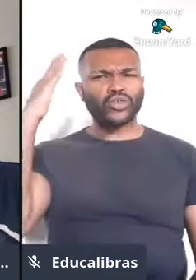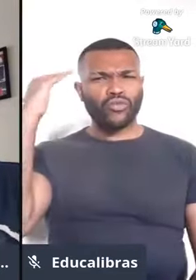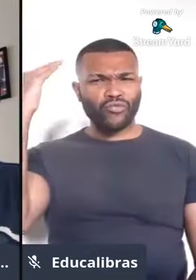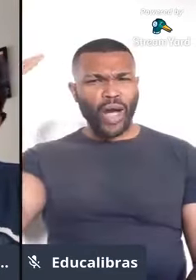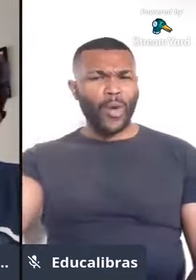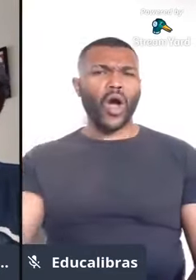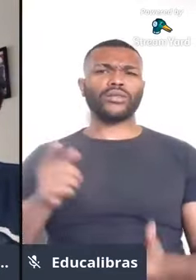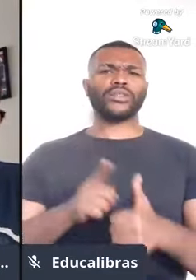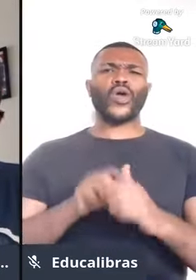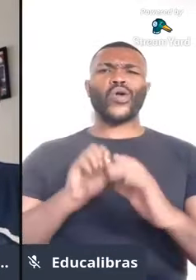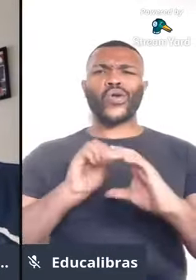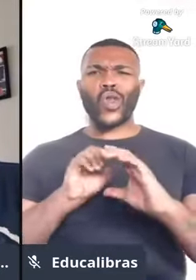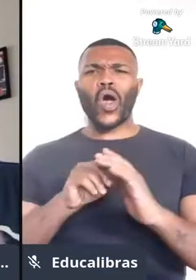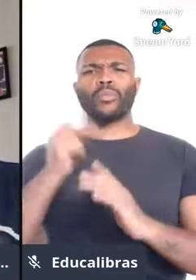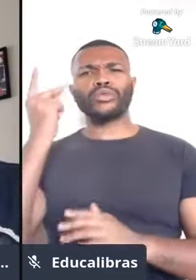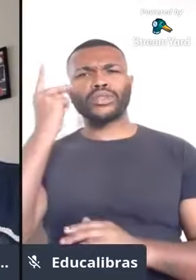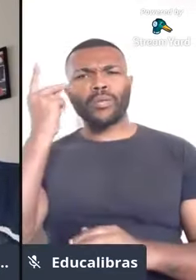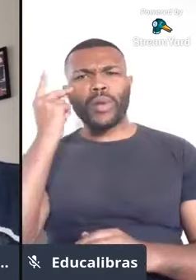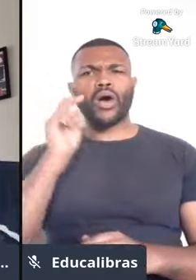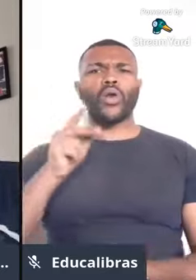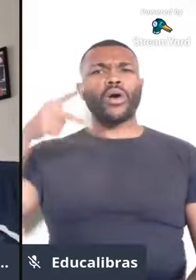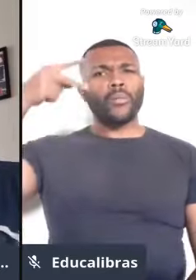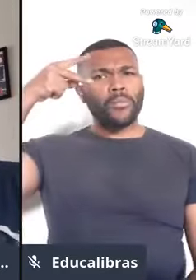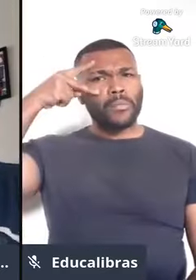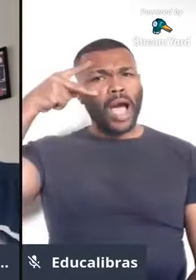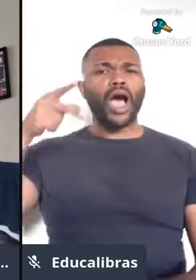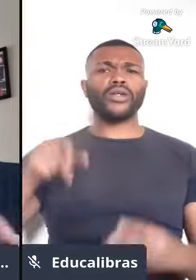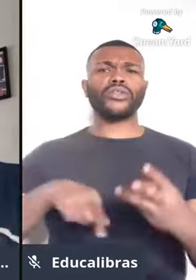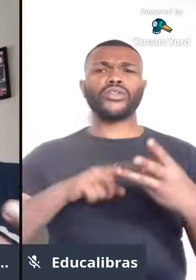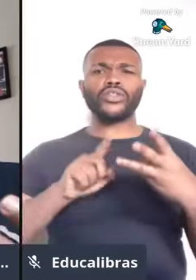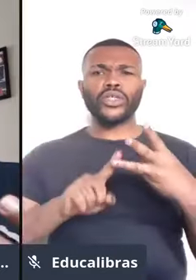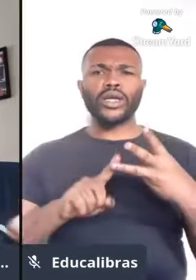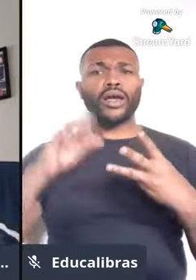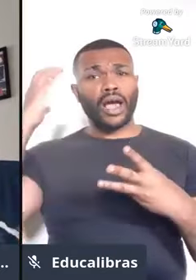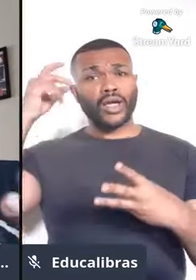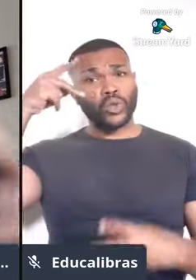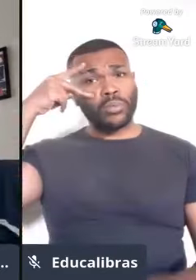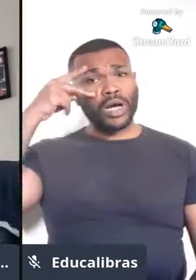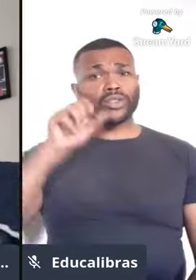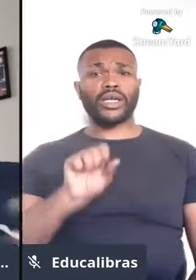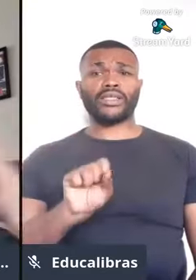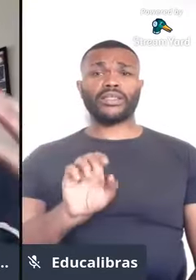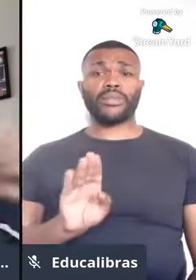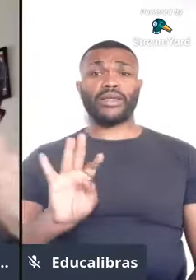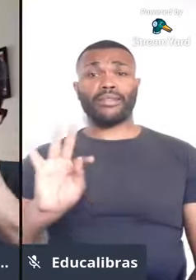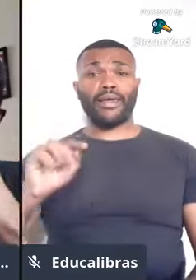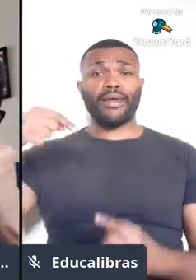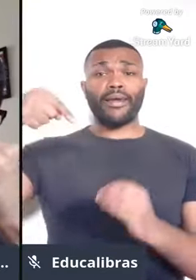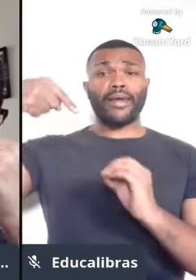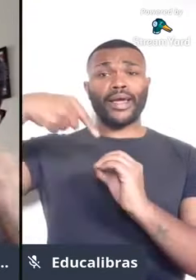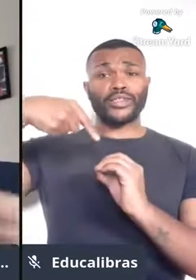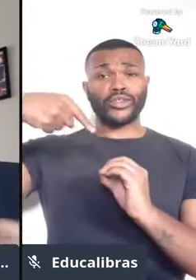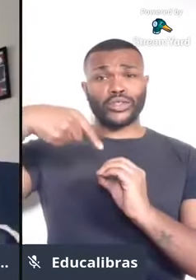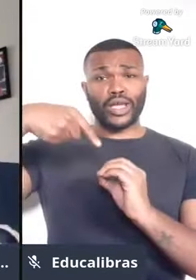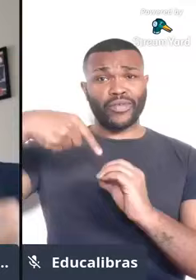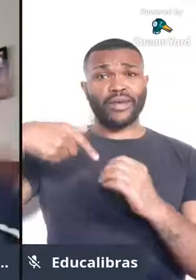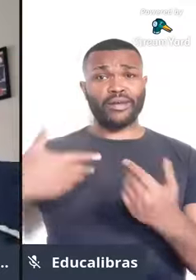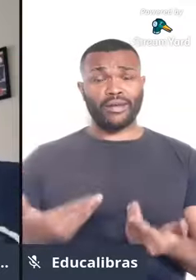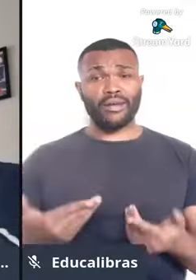de Minas, TV Globo, TV Bandeirantes, Rádio Bandeirantes, SBT, Rede TV, enfim, todas as grandes rádios,